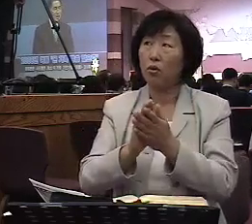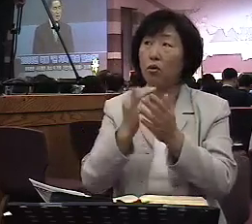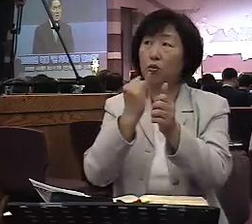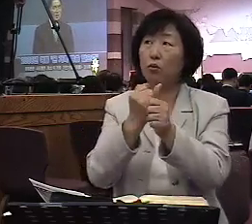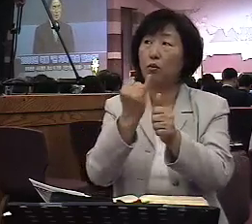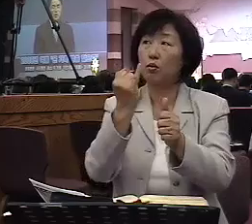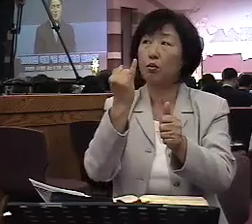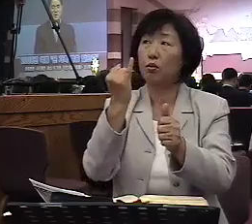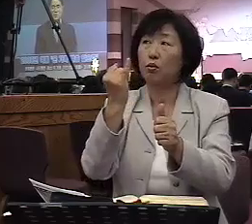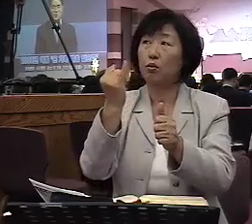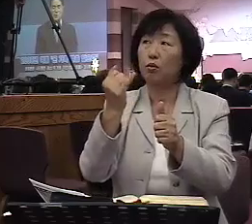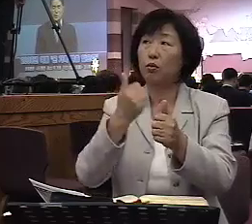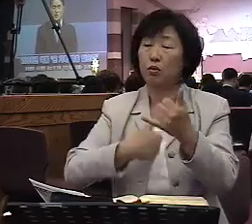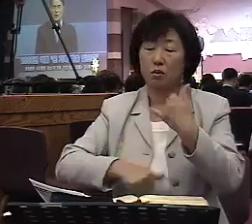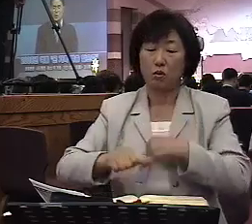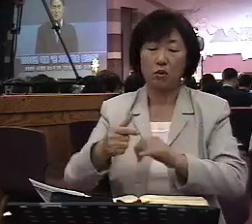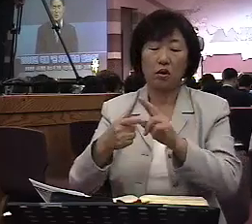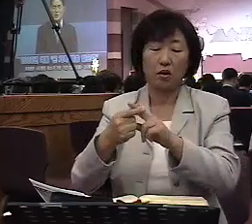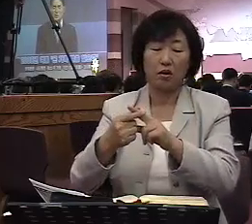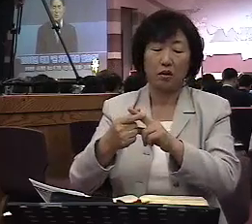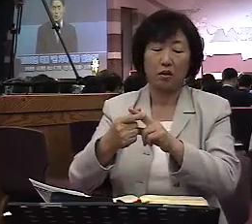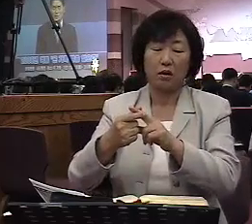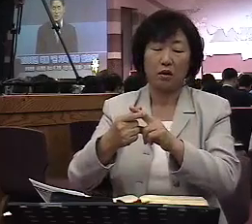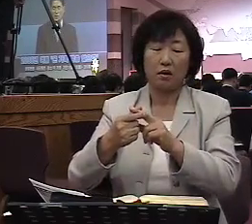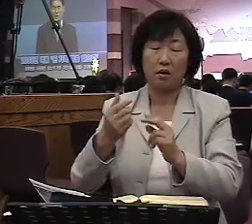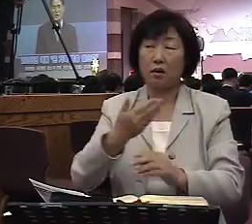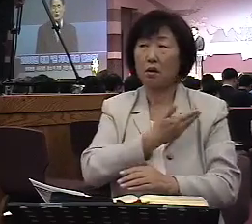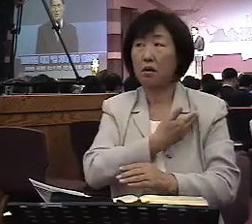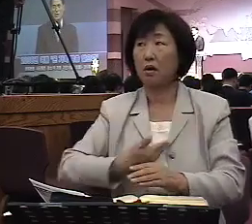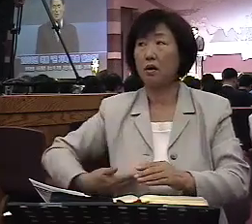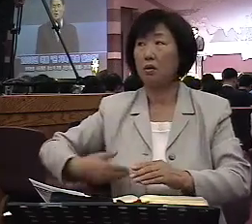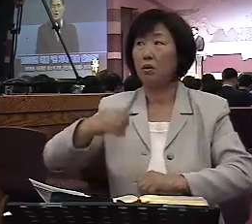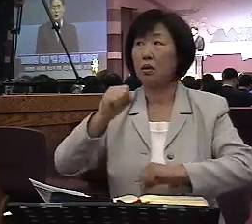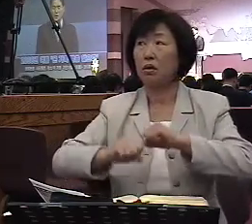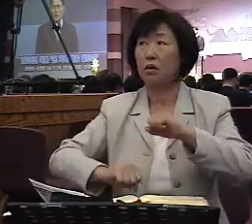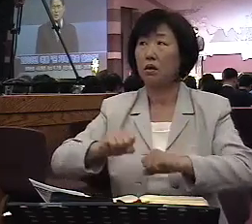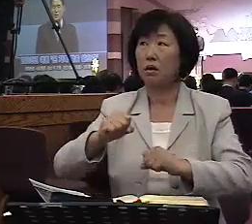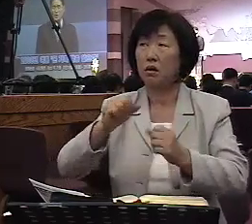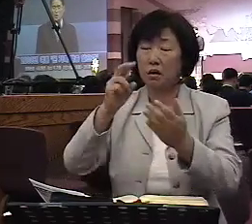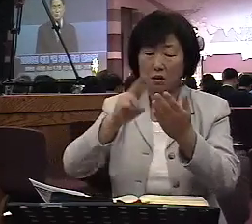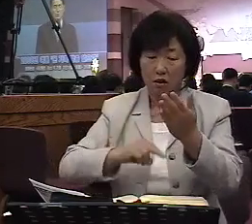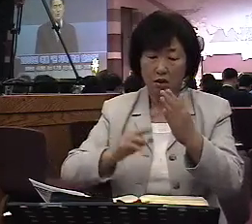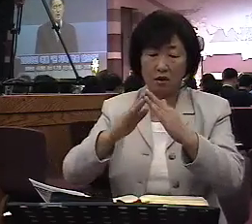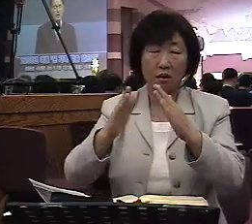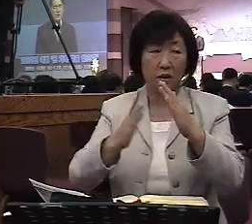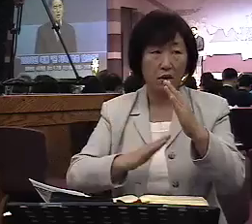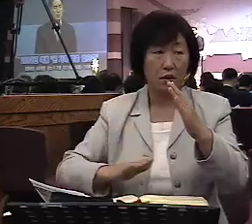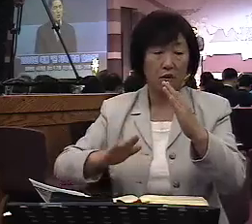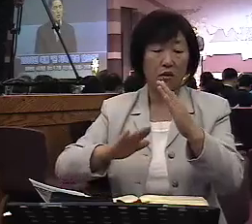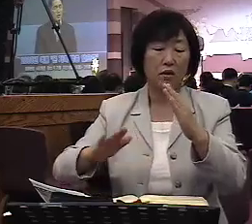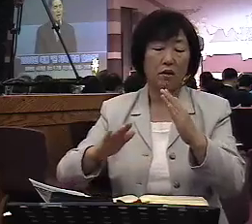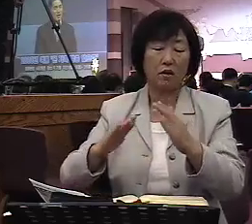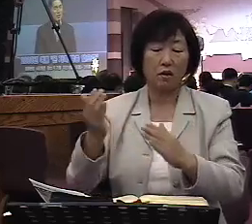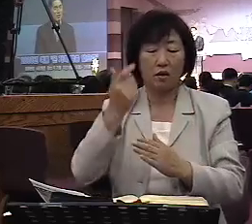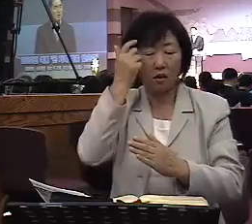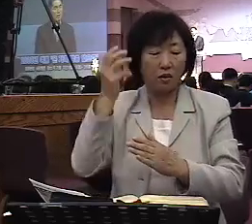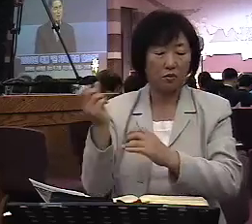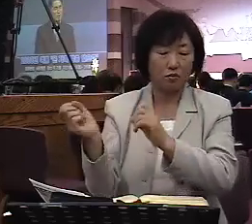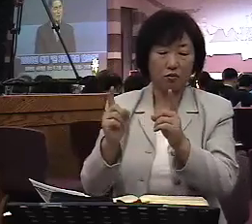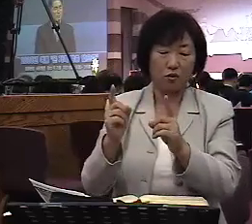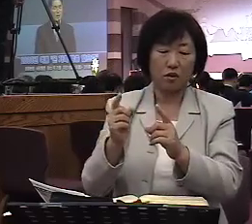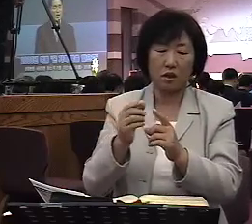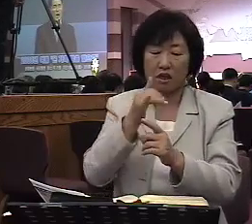전에 성경 말씀, 특별히 사도행전에 있는 것을 통해서 가정의 영적인 부흥이 일어날 수 있기를